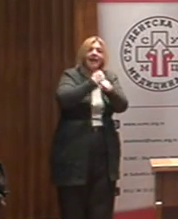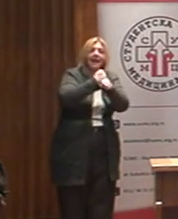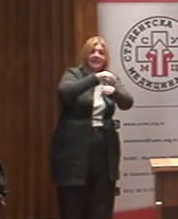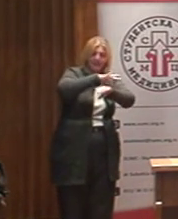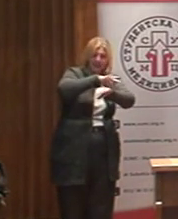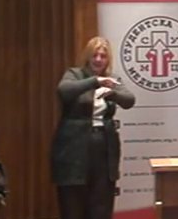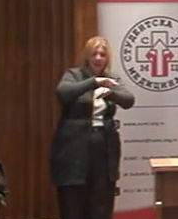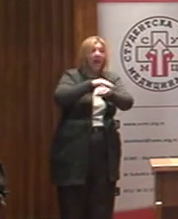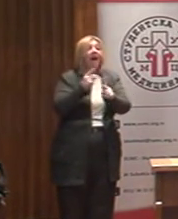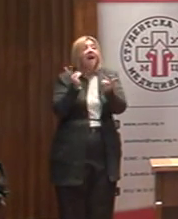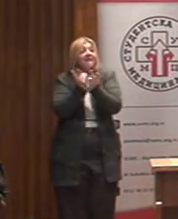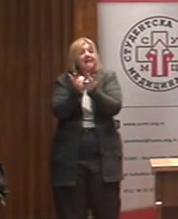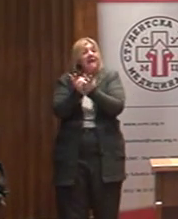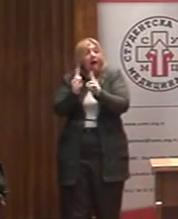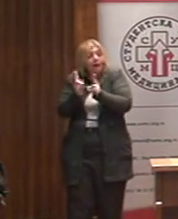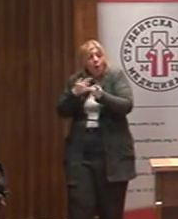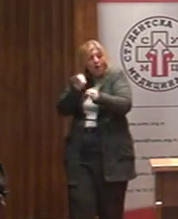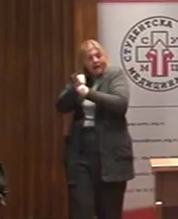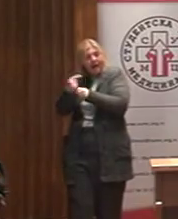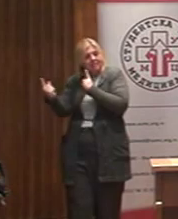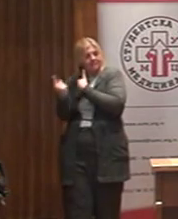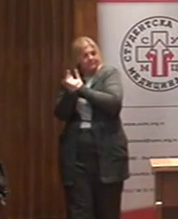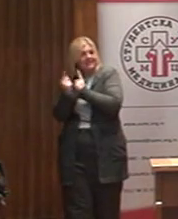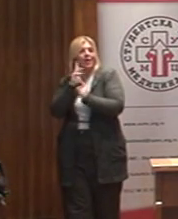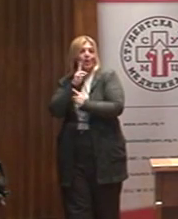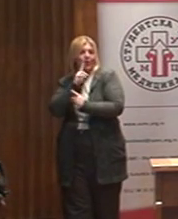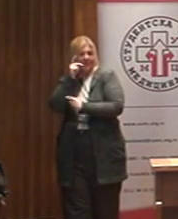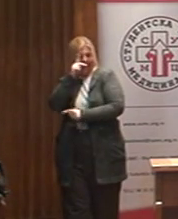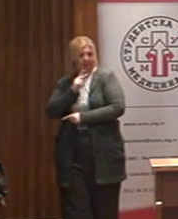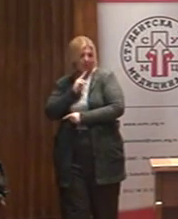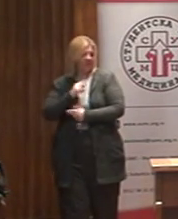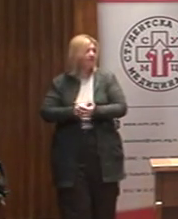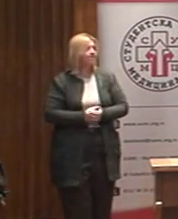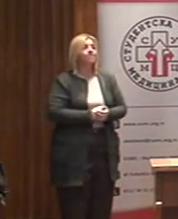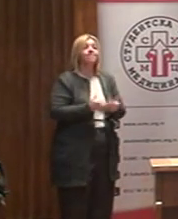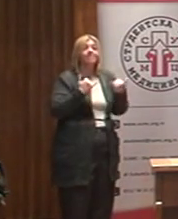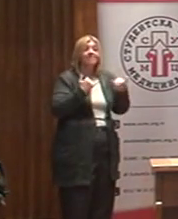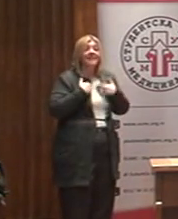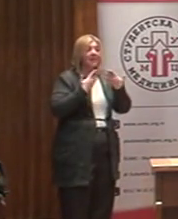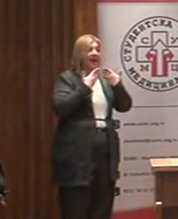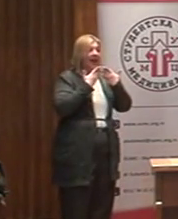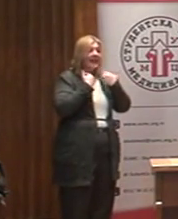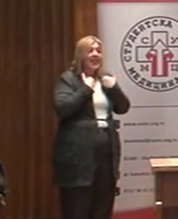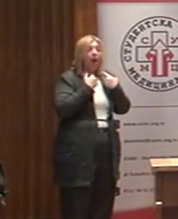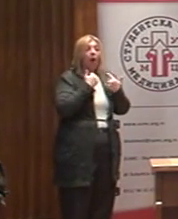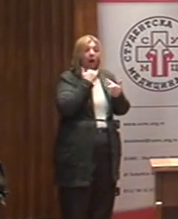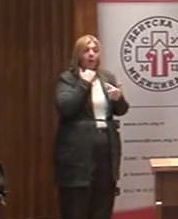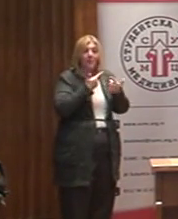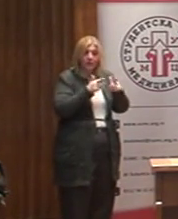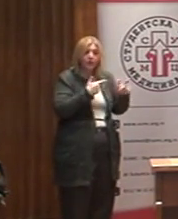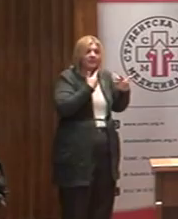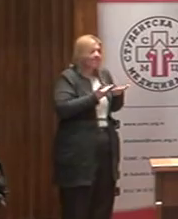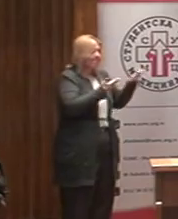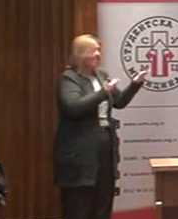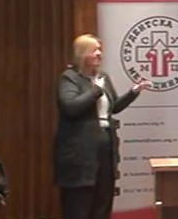rad sa gluvima i usintimno vezani za njih. Sad bih hteo da, ako date da reč